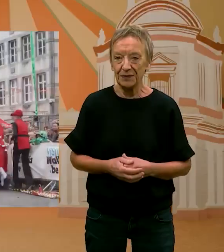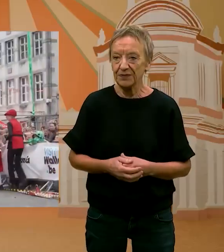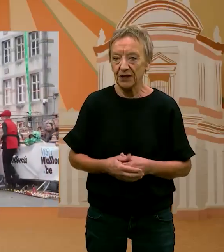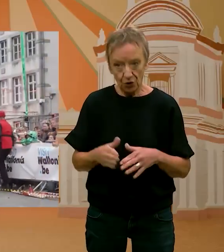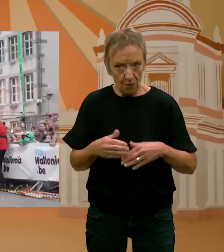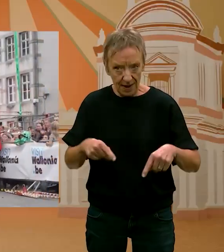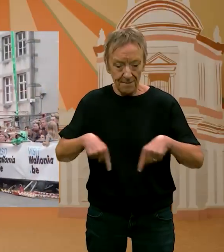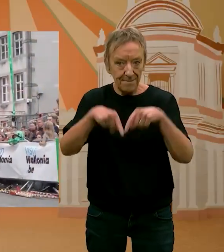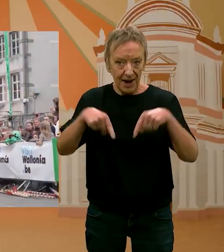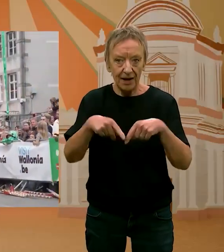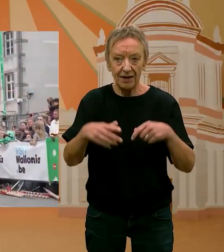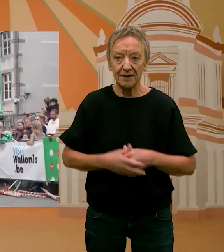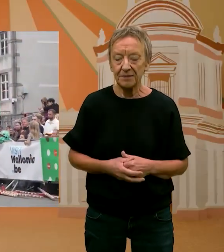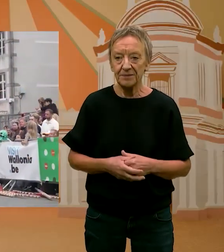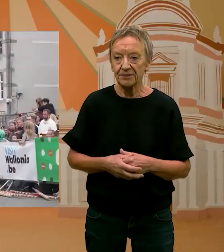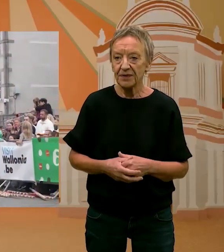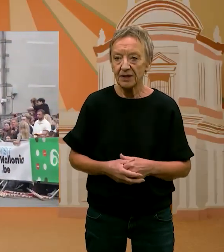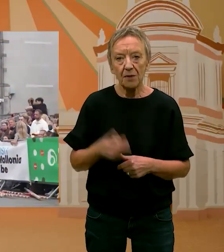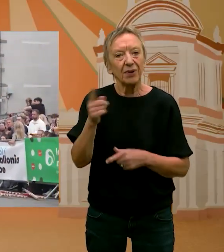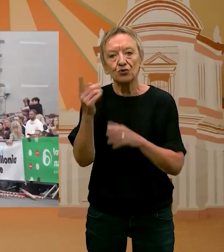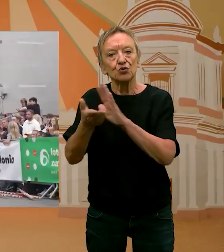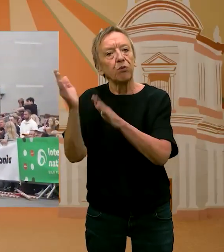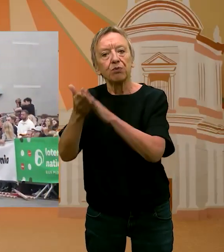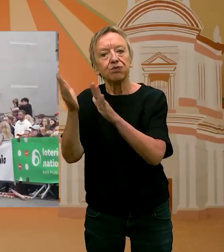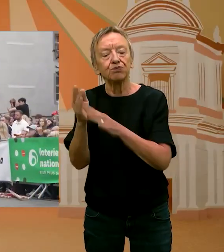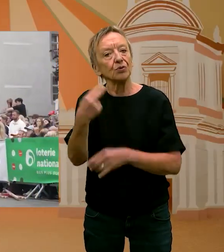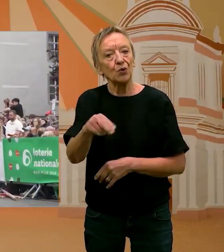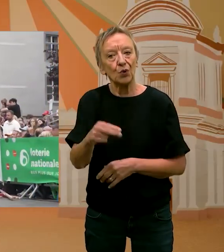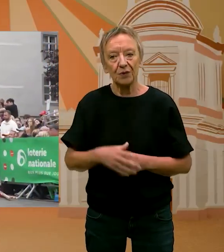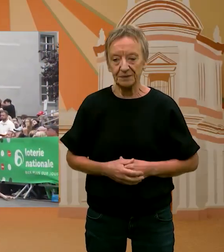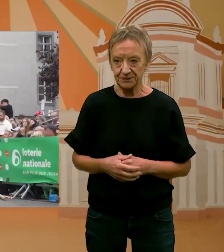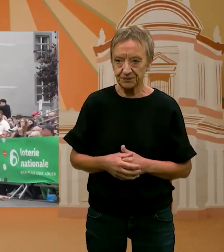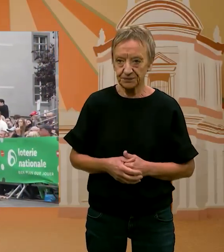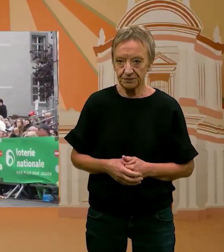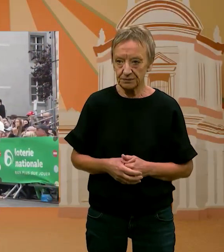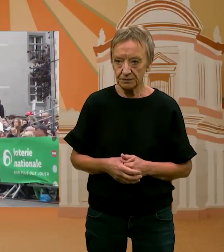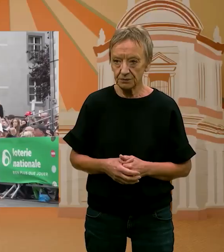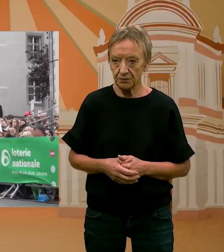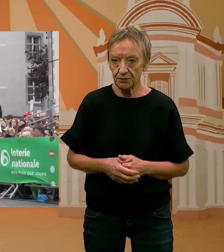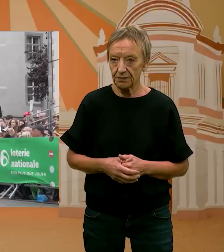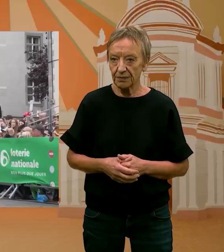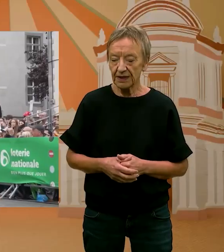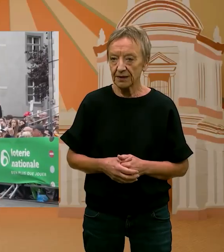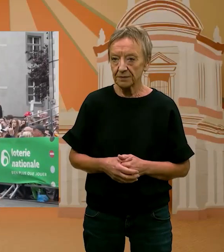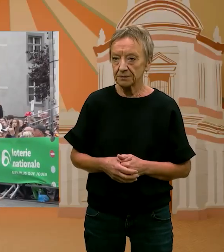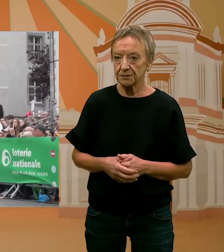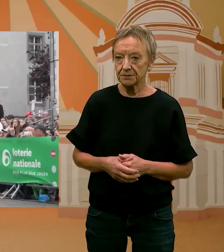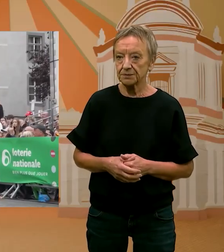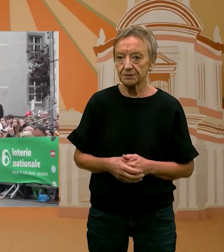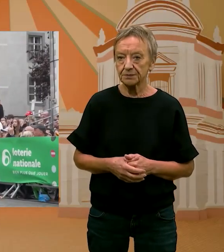c'est pas comme s'il le faisait constamment. Quoi. On est d'accord. On est d'accord. Allez, de nouveau, nouvelle mêlée. Avec qui va y aller